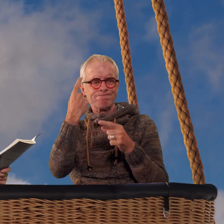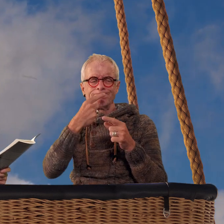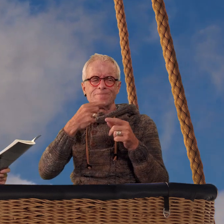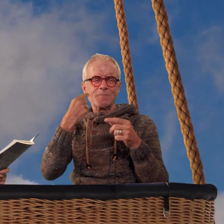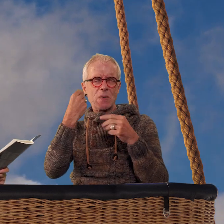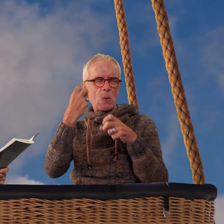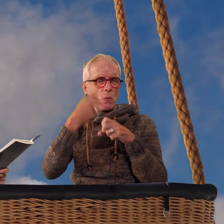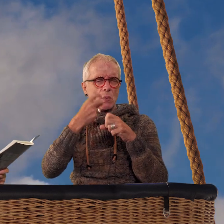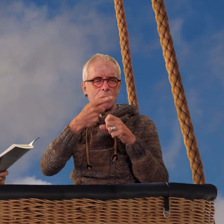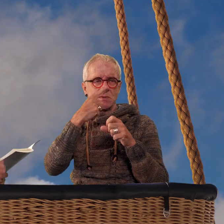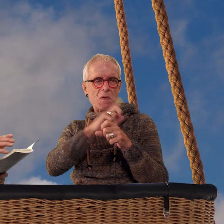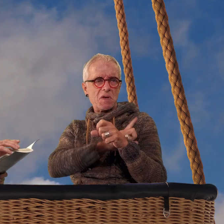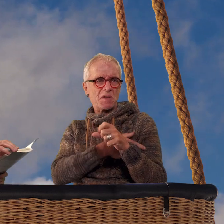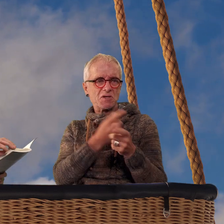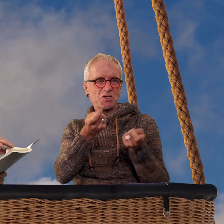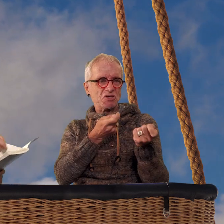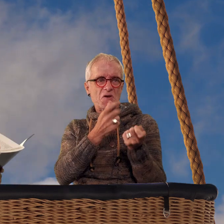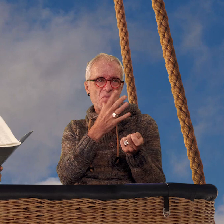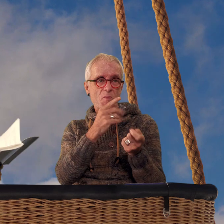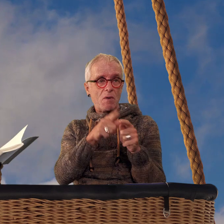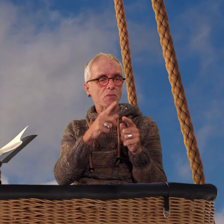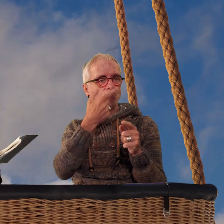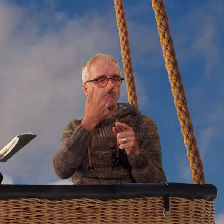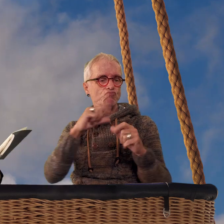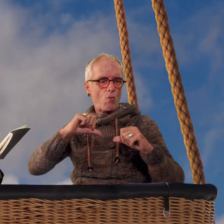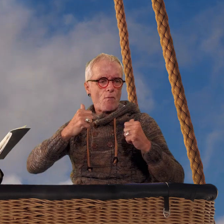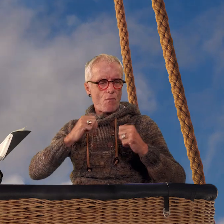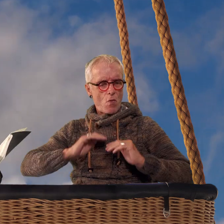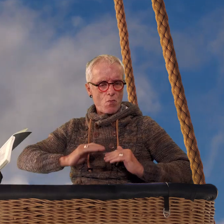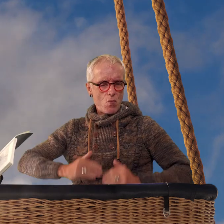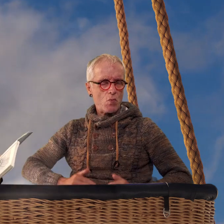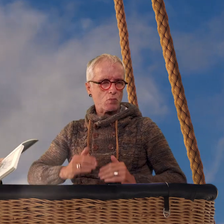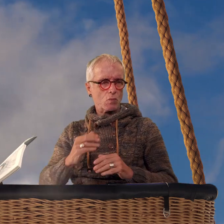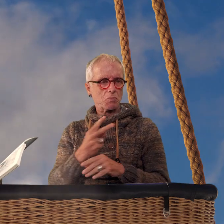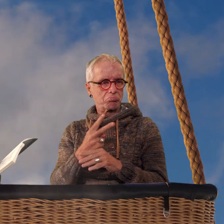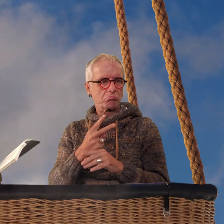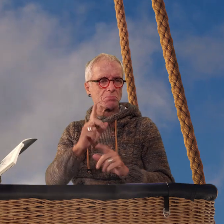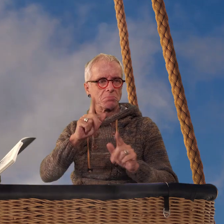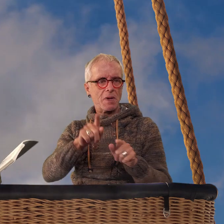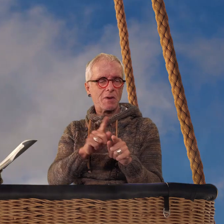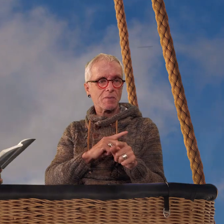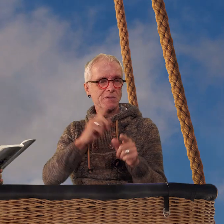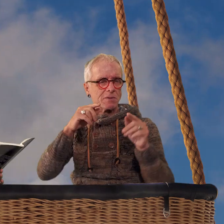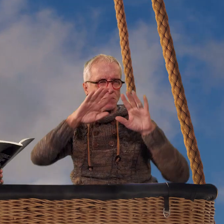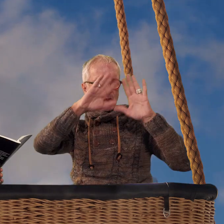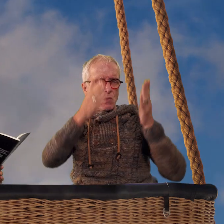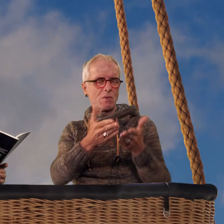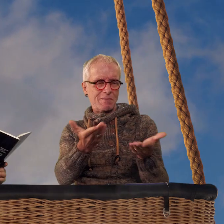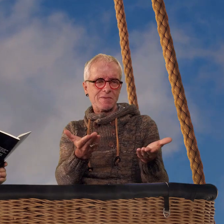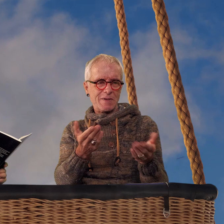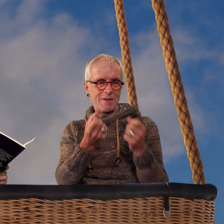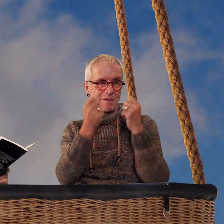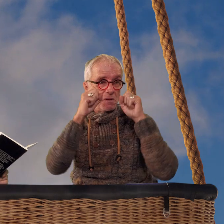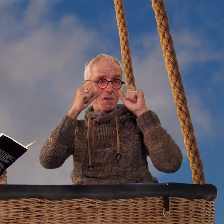traits dévoilait une énergie indomptable et il paraissait fort, musculeux, tout entier à l'étonnement que lui procurait